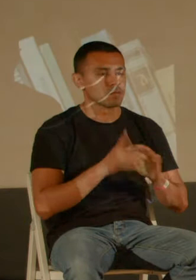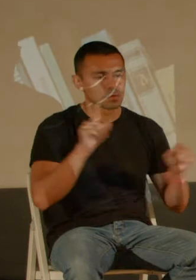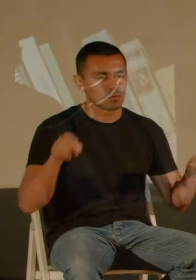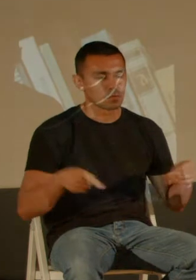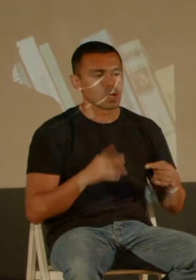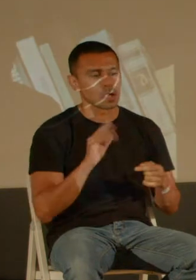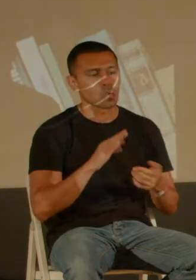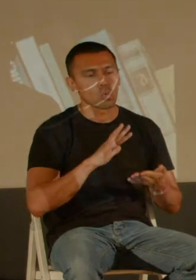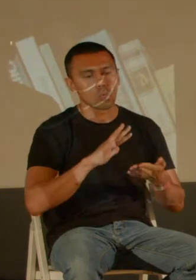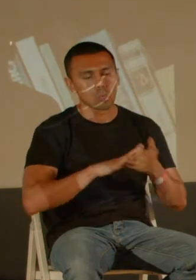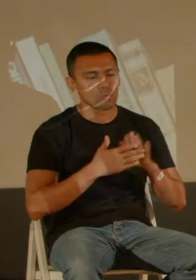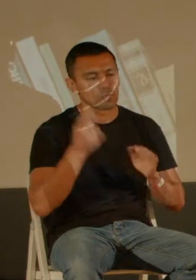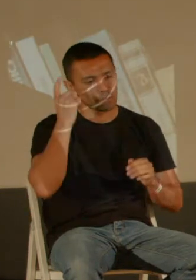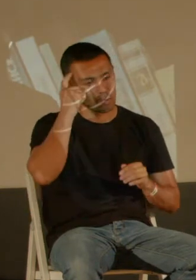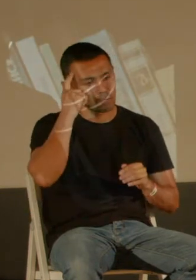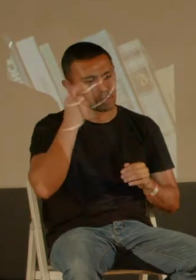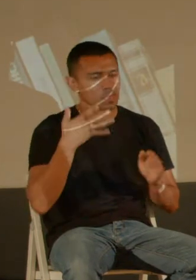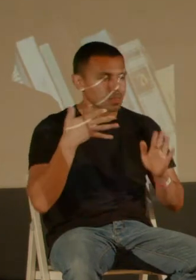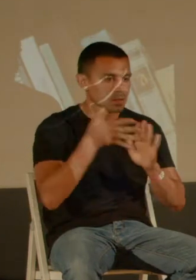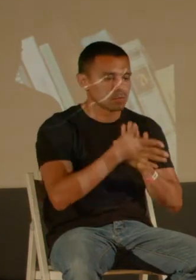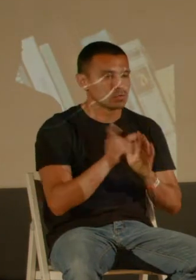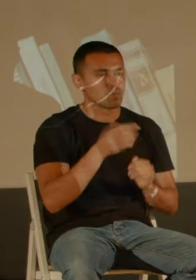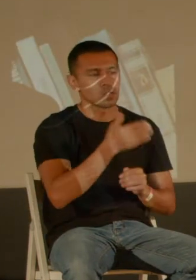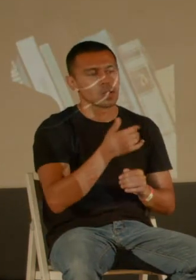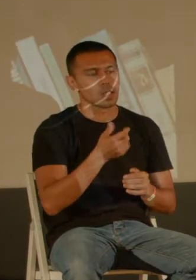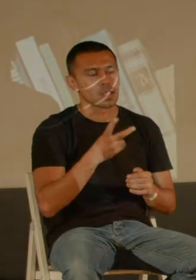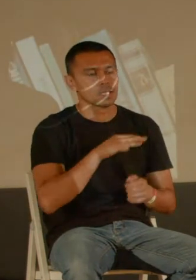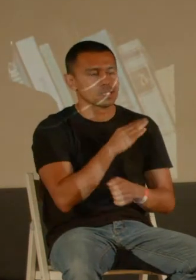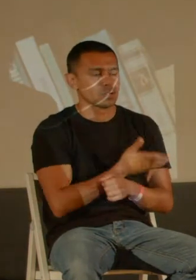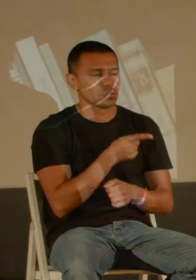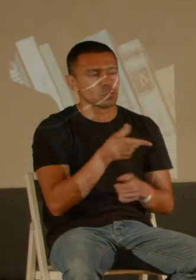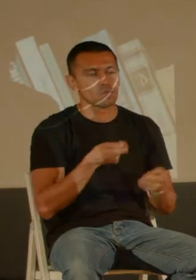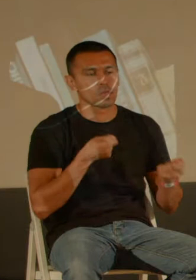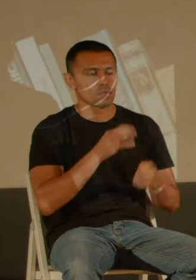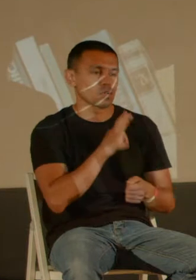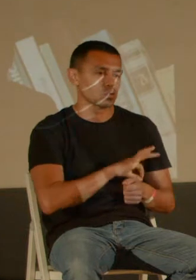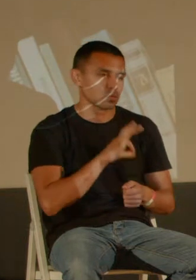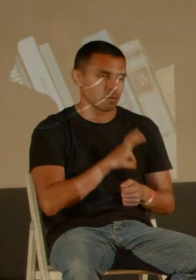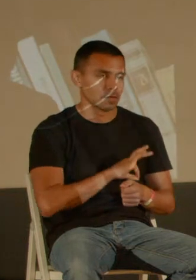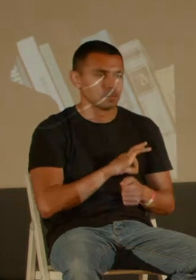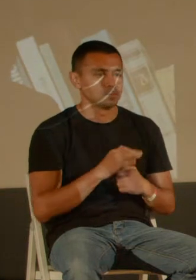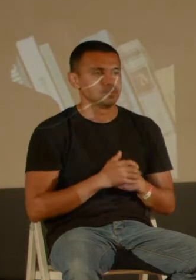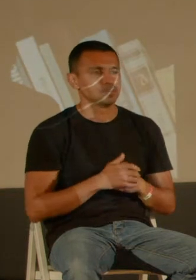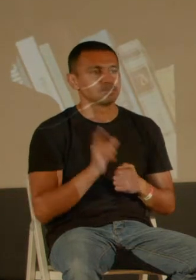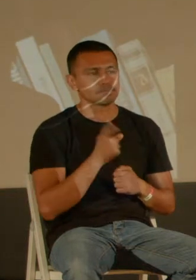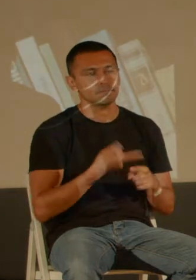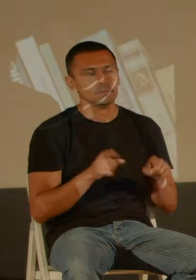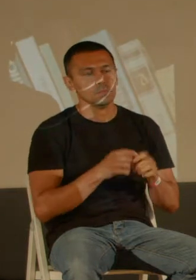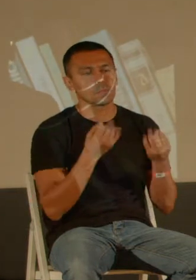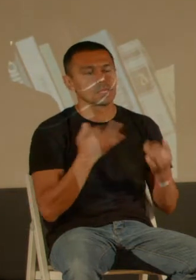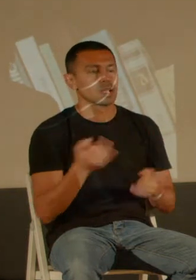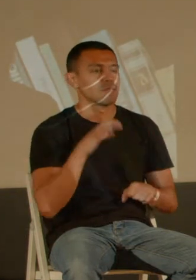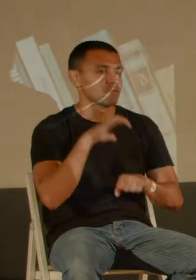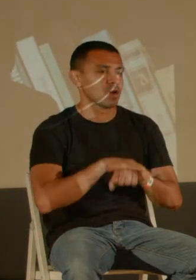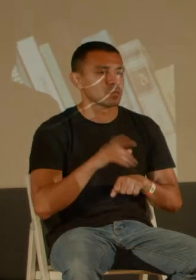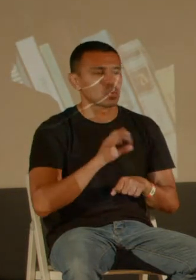створили, таких якби умовних в голову інтроєктували, для того, щоб вона не сильно там ту владу використовувала. О, це така просто цікавий